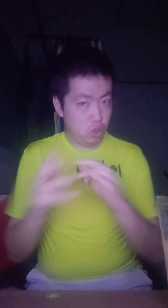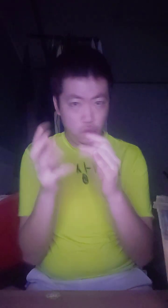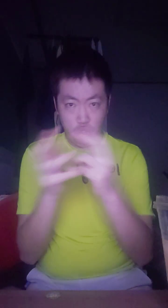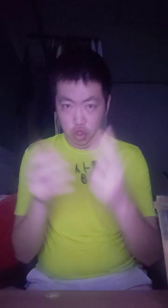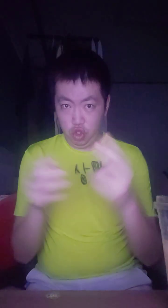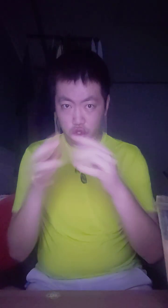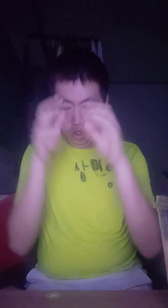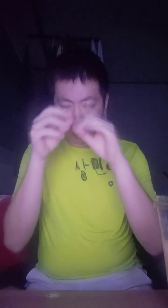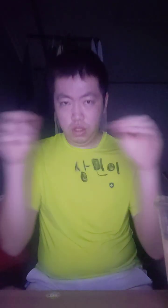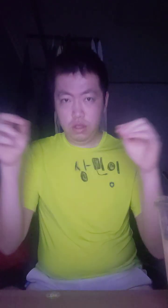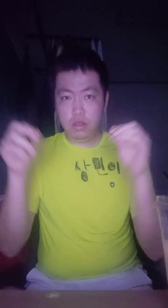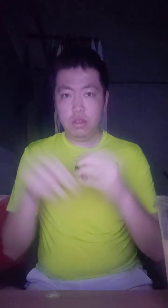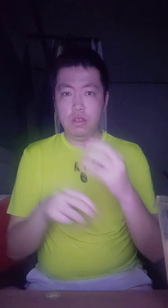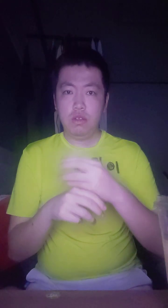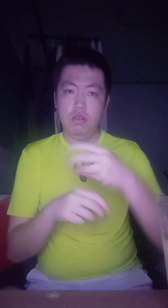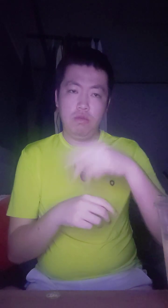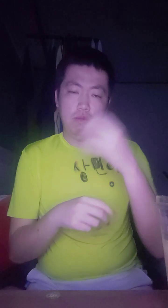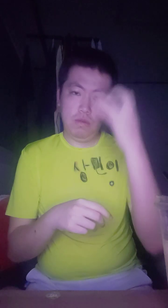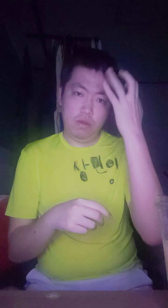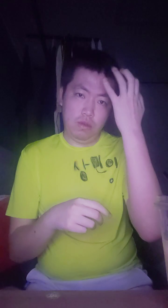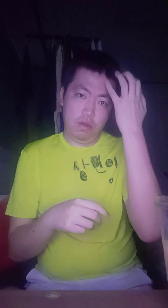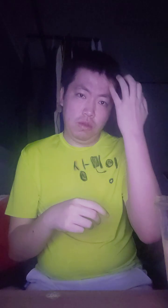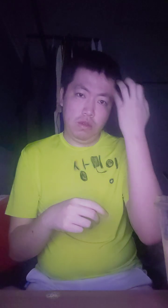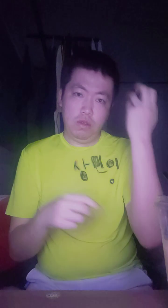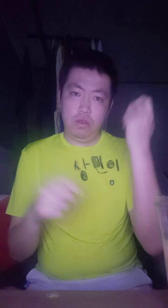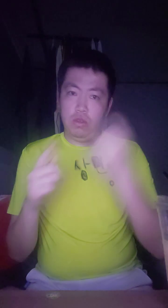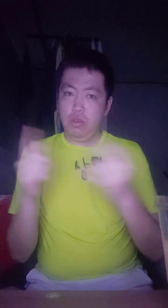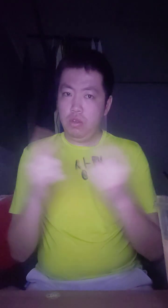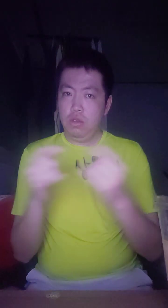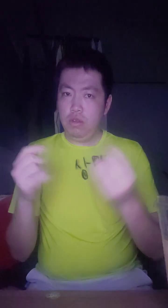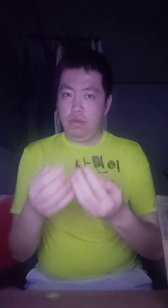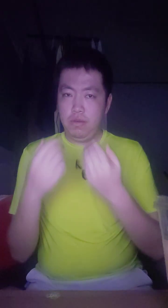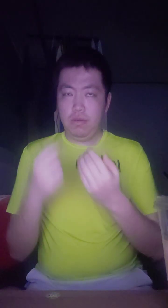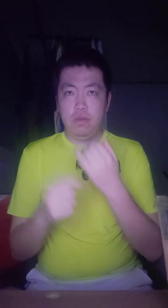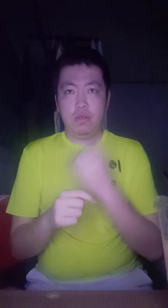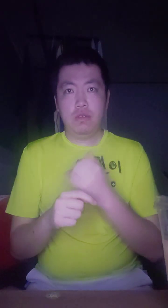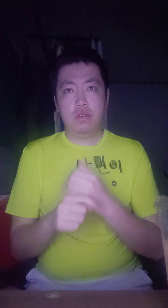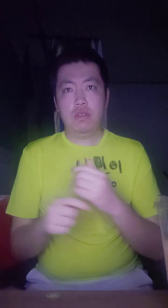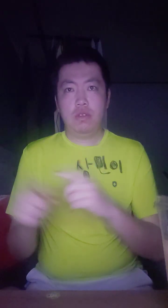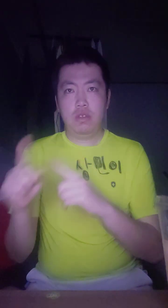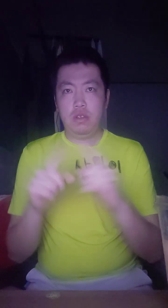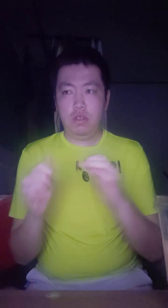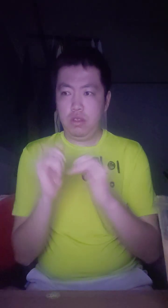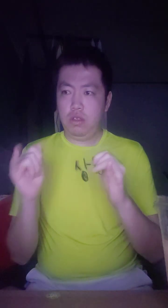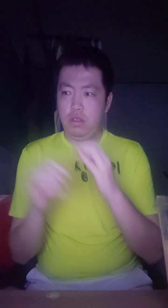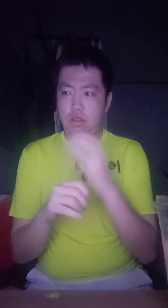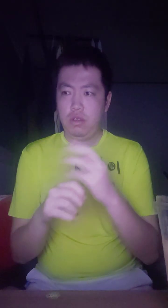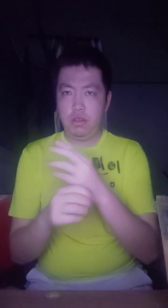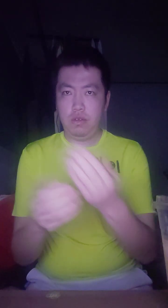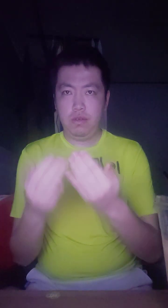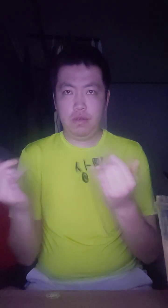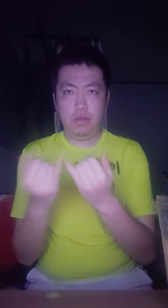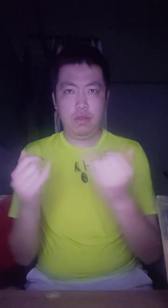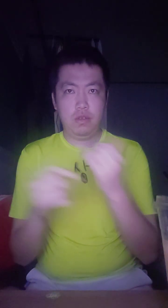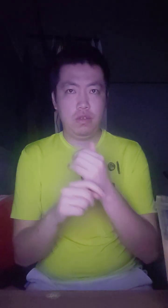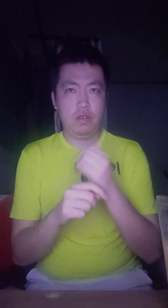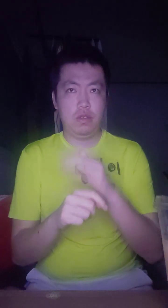동안 정전이 이어지면서 15만 세대 넘는 가구가 피해를 봤습니다. 한국전력은 보상금을 지급하겠다고